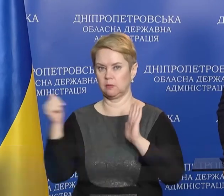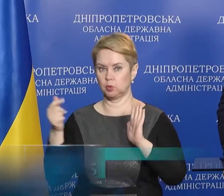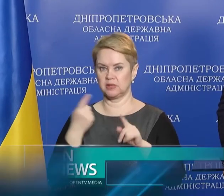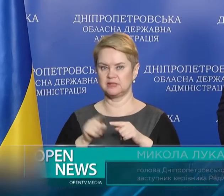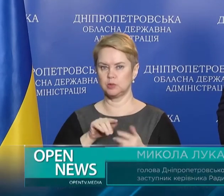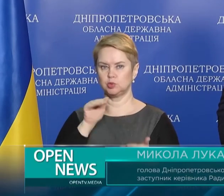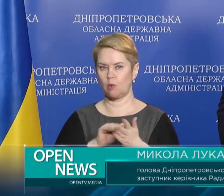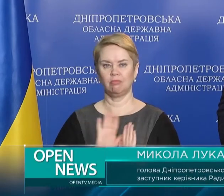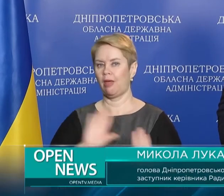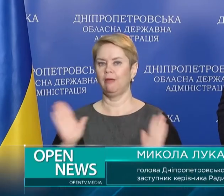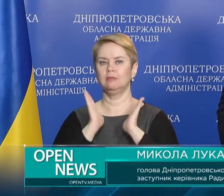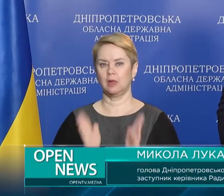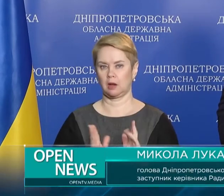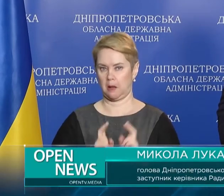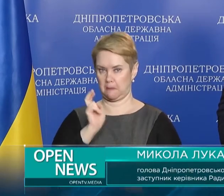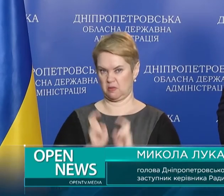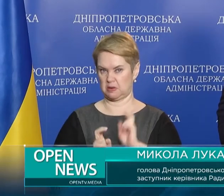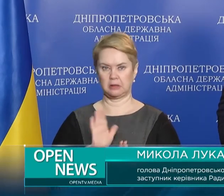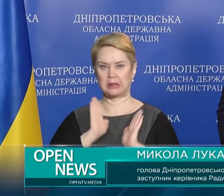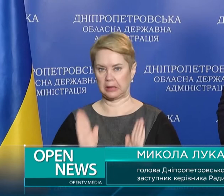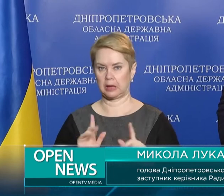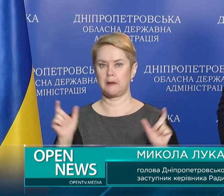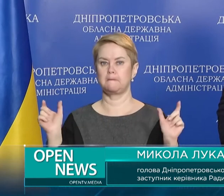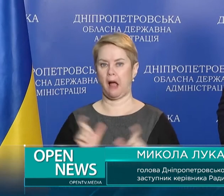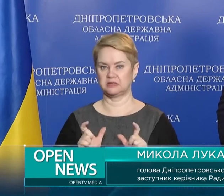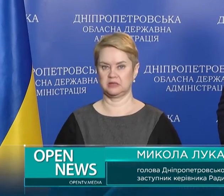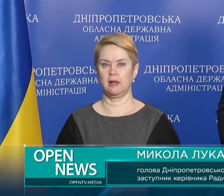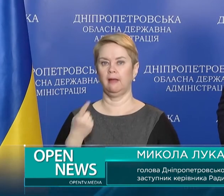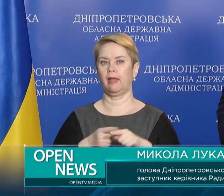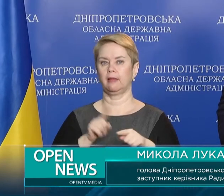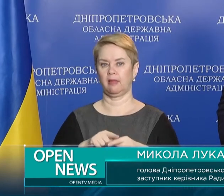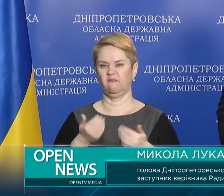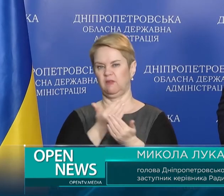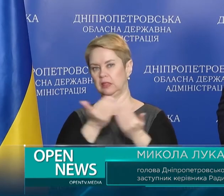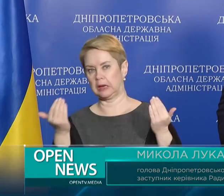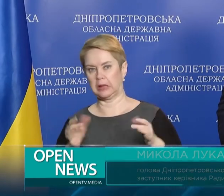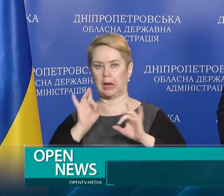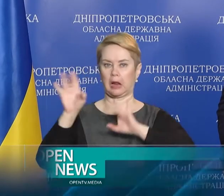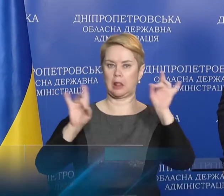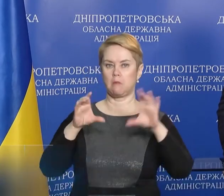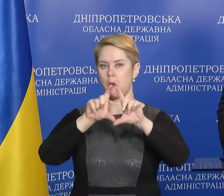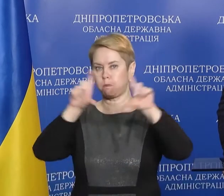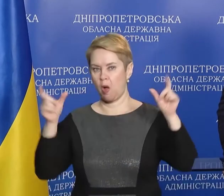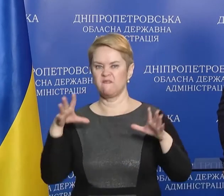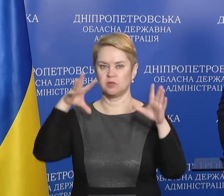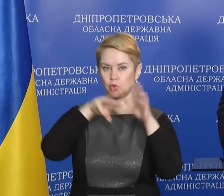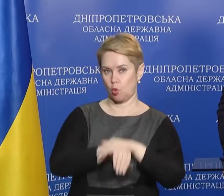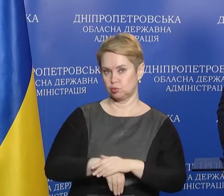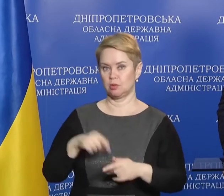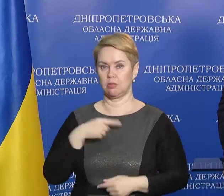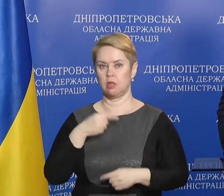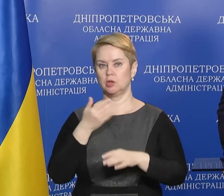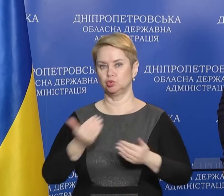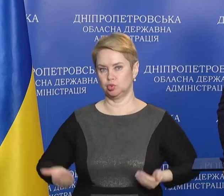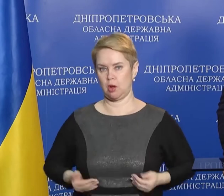це стосується не тільки підприємств, не тільки магазинів, які там вітрини, не тільки рекламних бордів, а в тому числі і